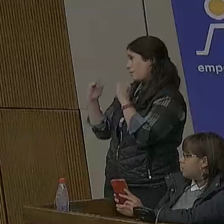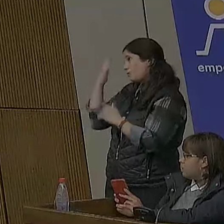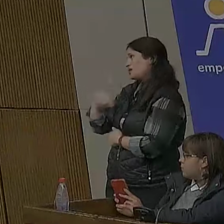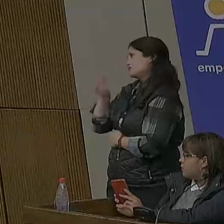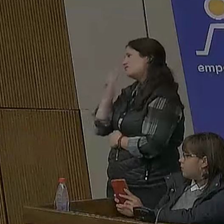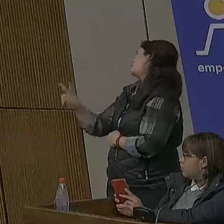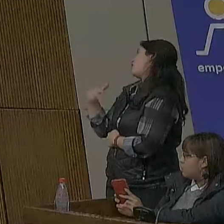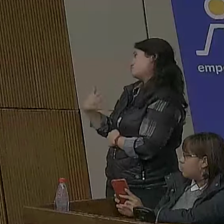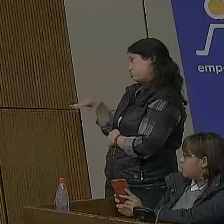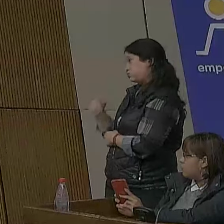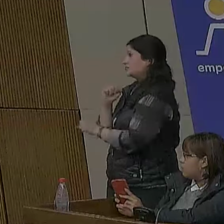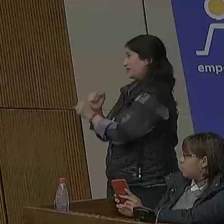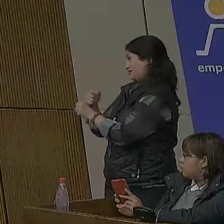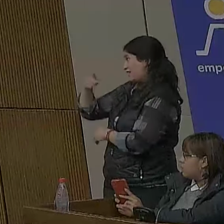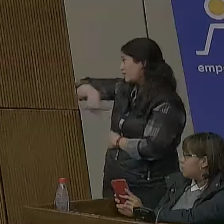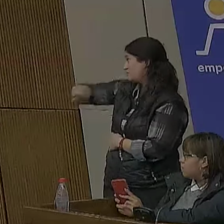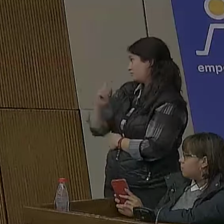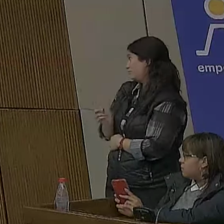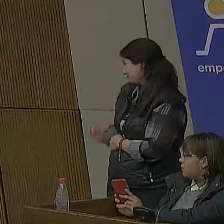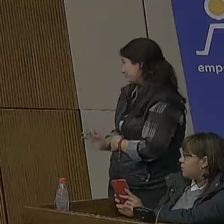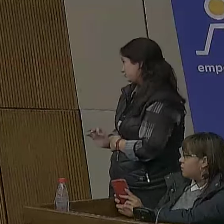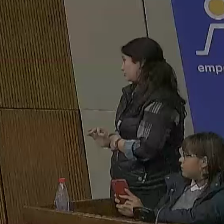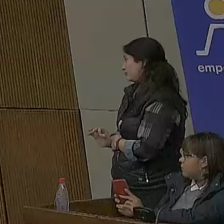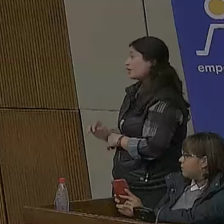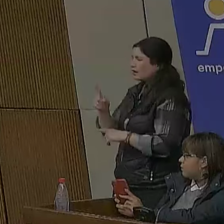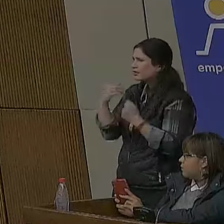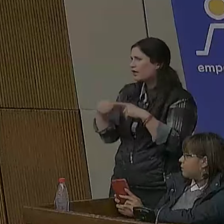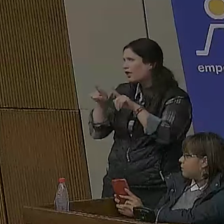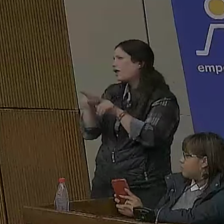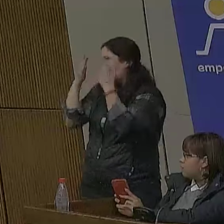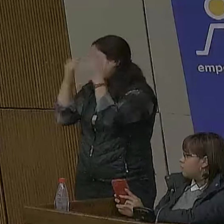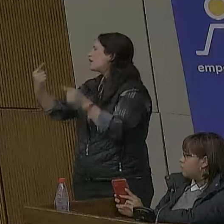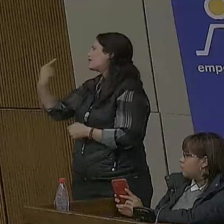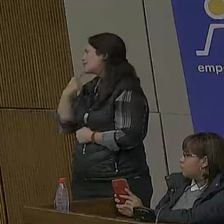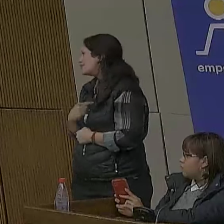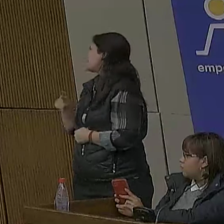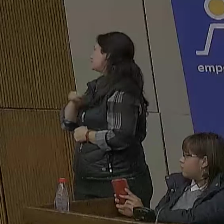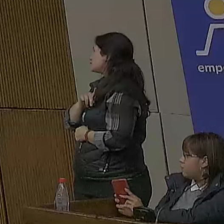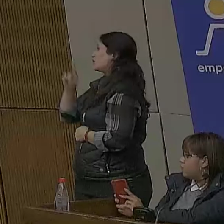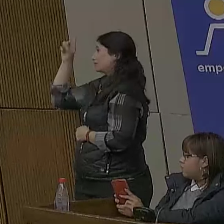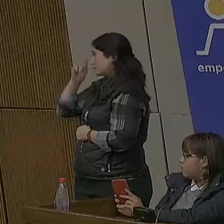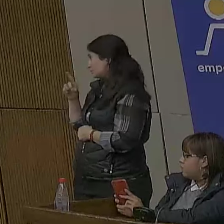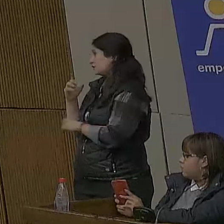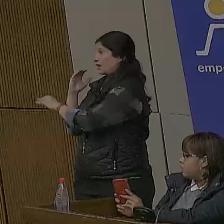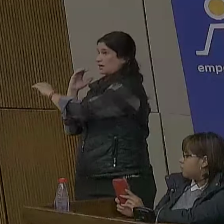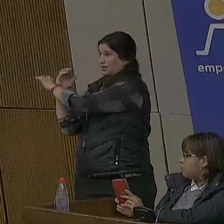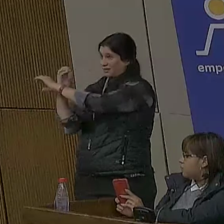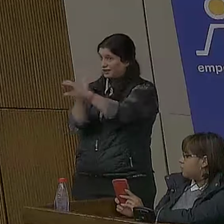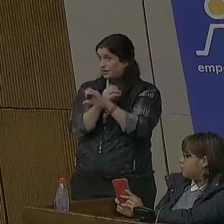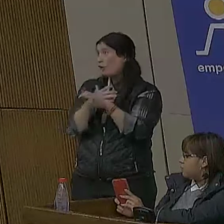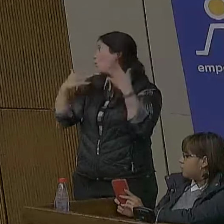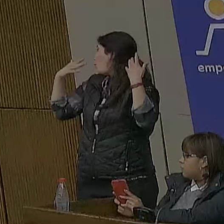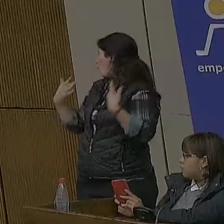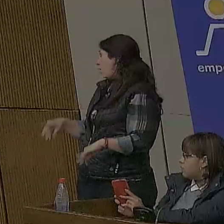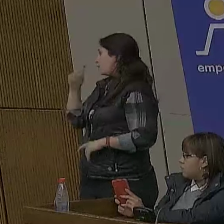que sea lo mismo para el sector privado, porque hay muchas personas con discapacidad que quieren trabajar. Y muchas personas con discapacidad le dijeron a